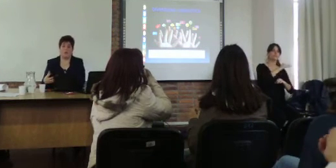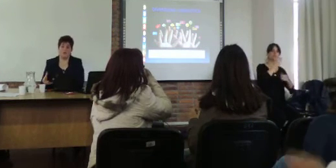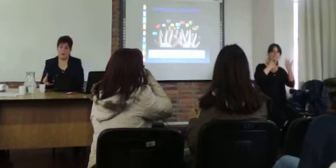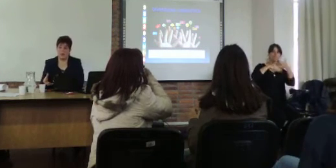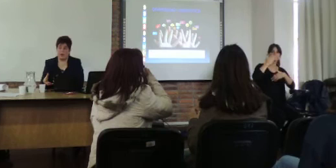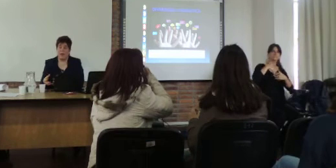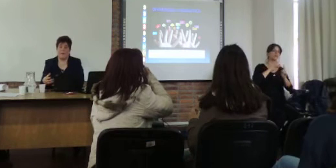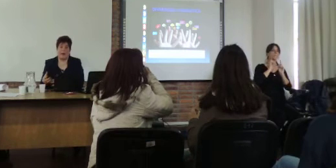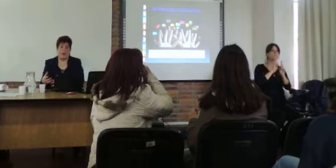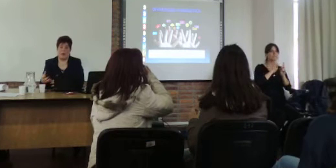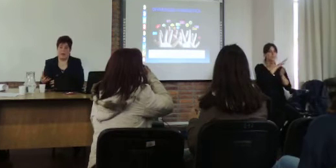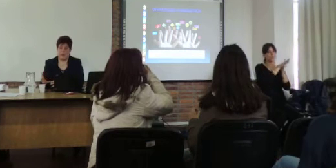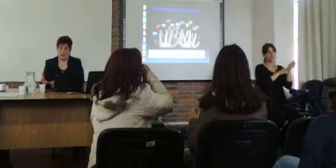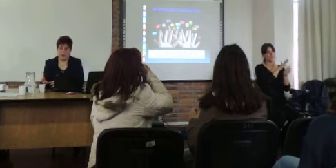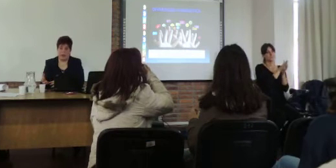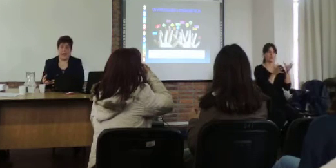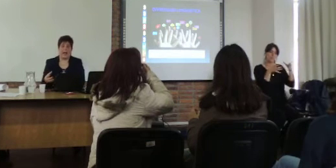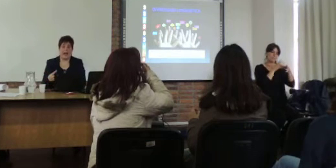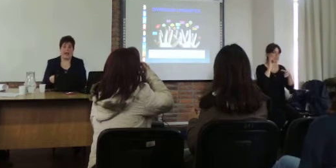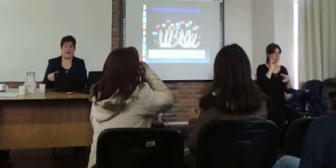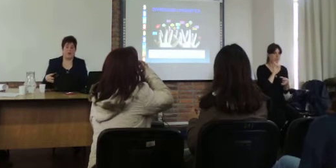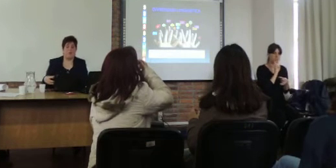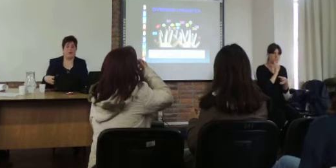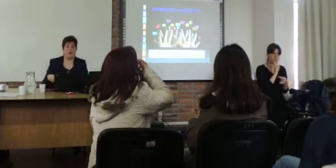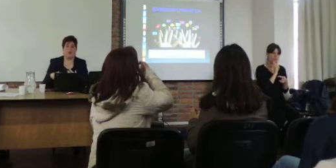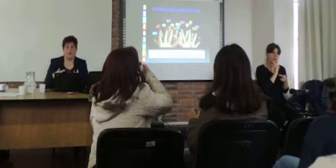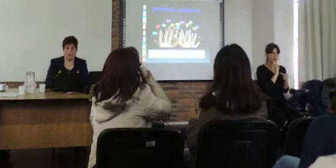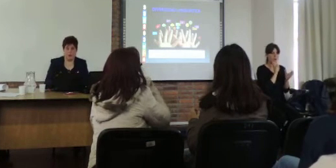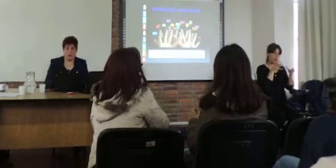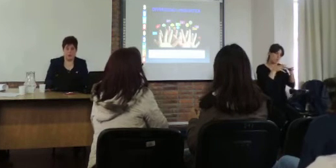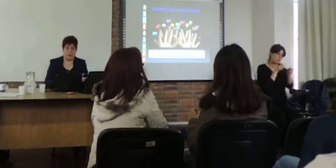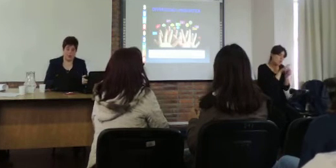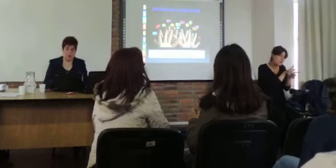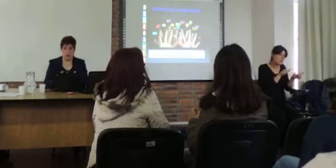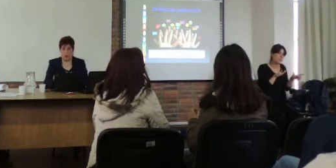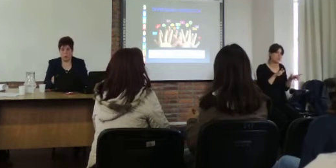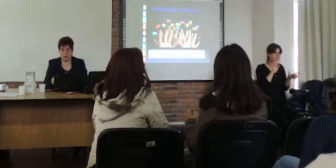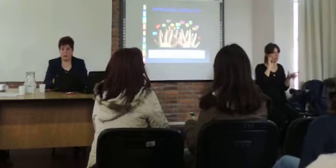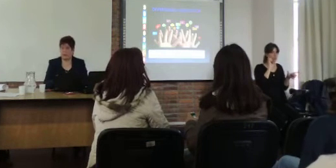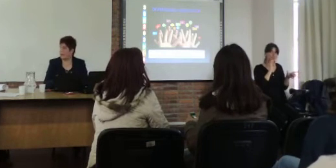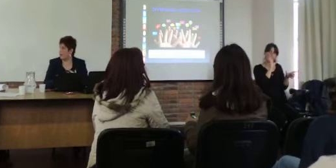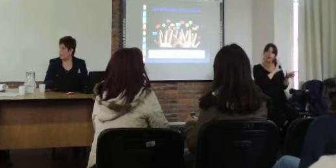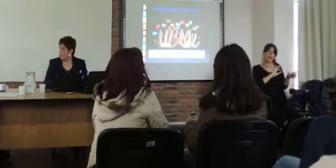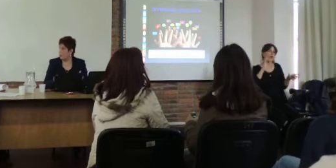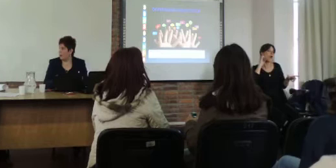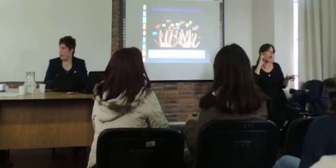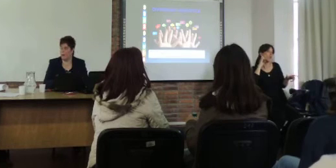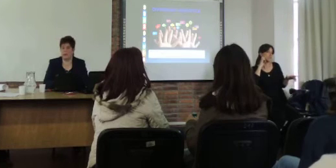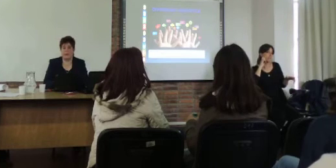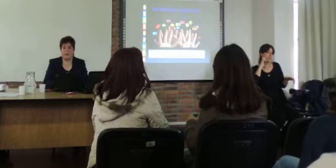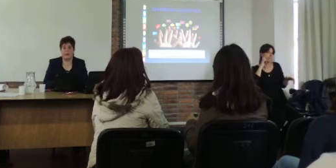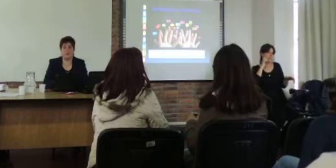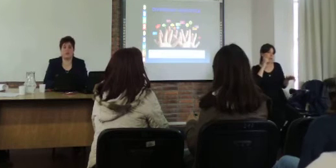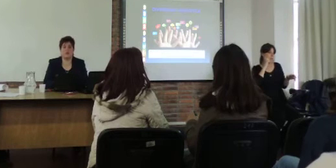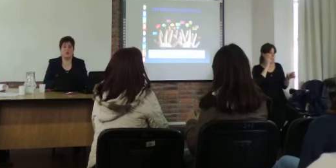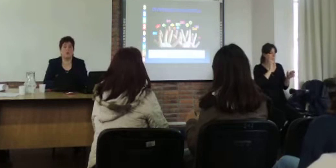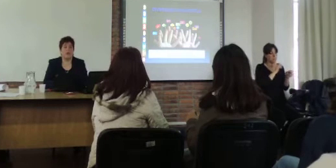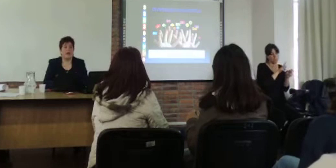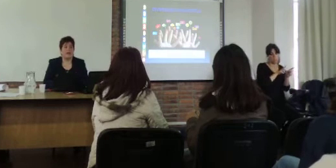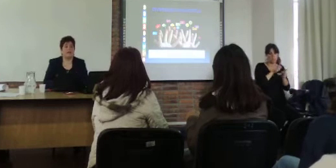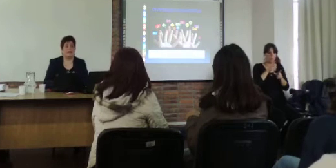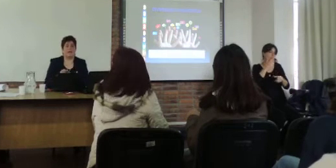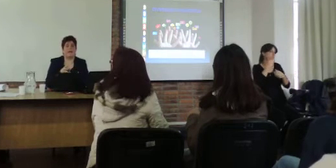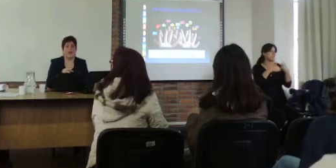lo mismo sucede para la comunidad sorda. Cada grupo lingüístico, sea sordo o oyente, tenga una u otra lengua, tiene